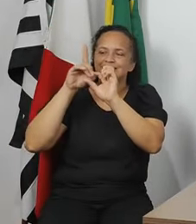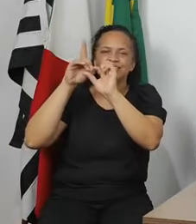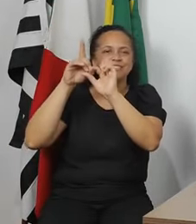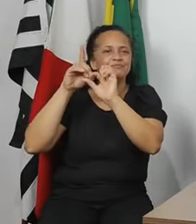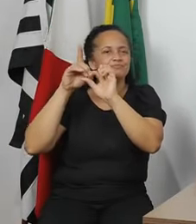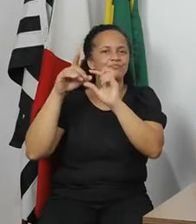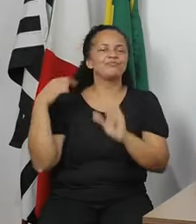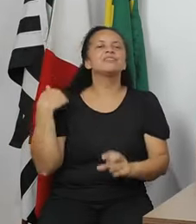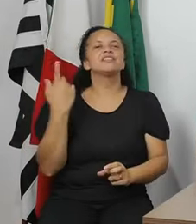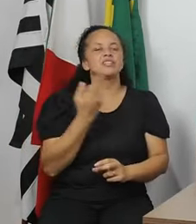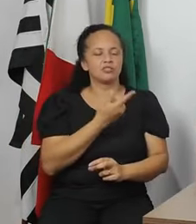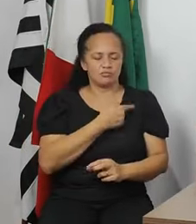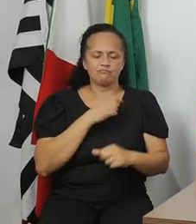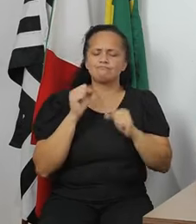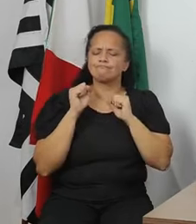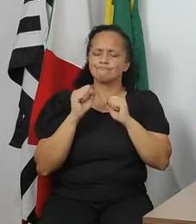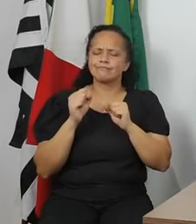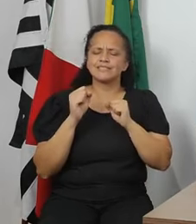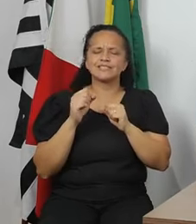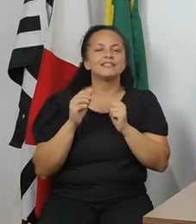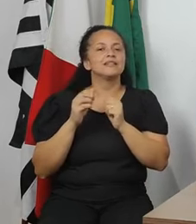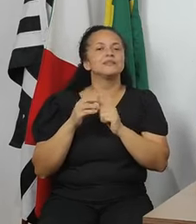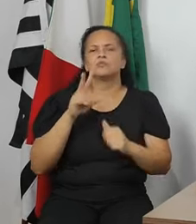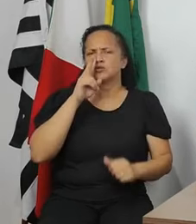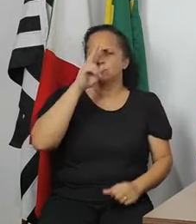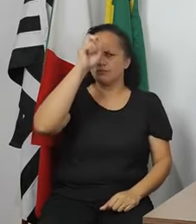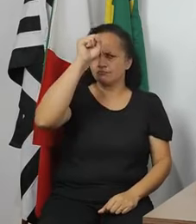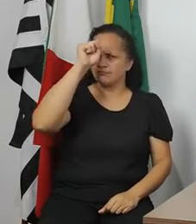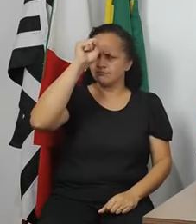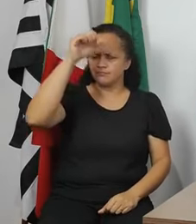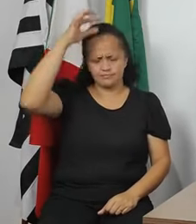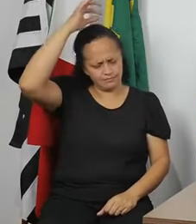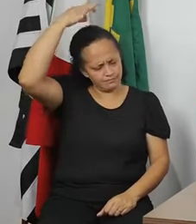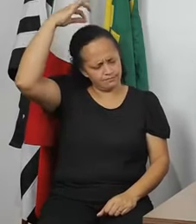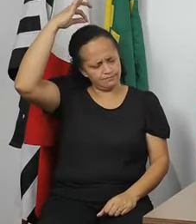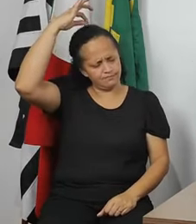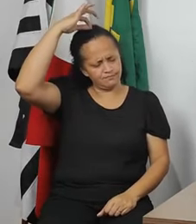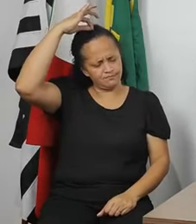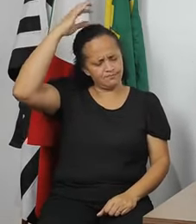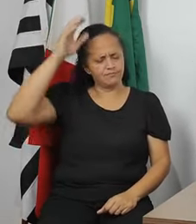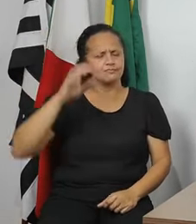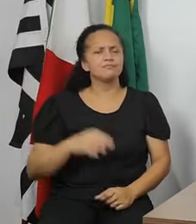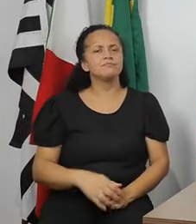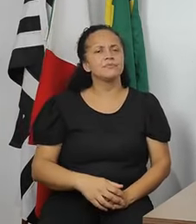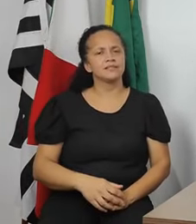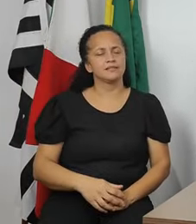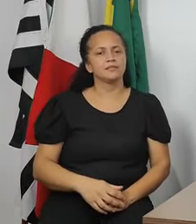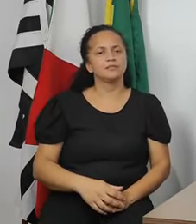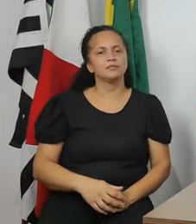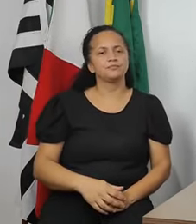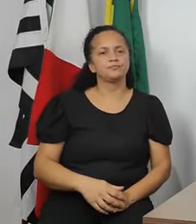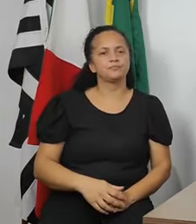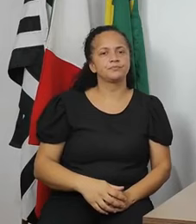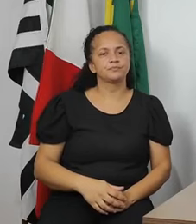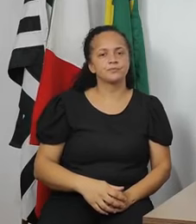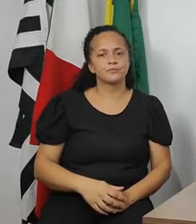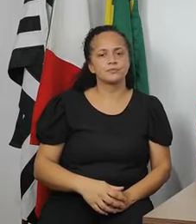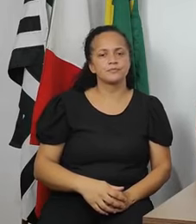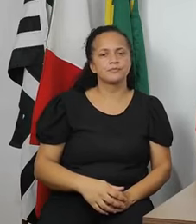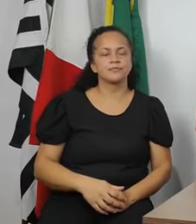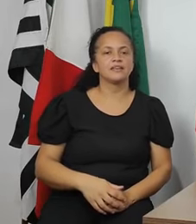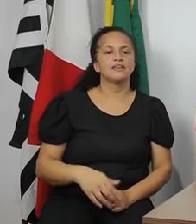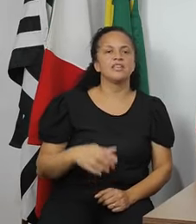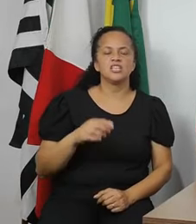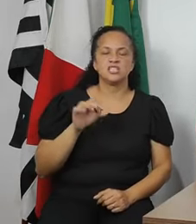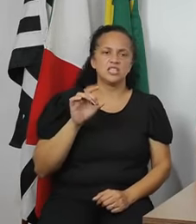venha mortificar a carne, que a gente venha fortalecer o nosso espírito. Muitas vezes, não é só sobre